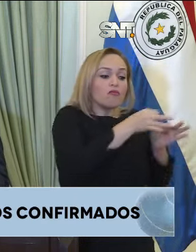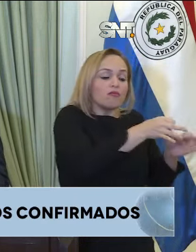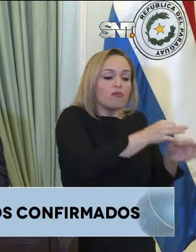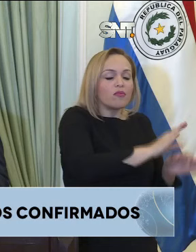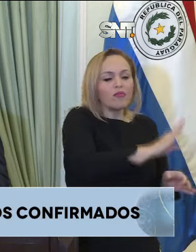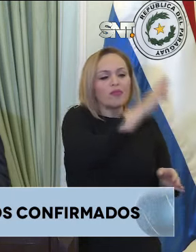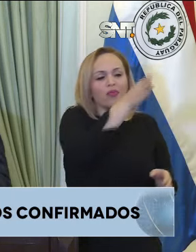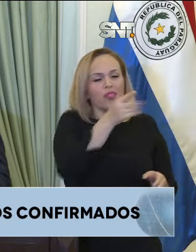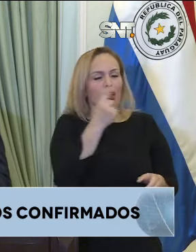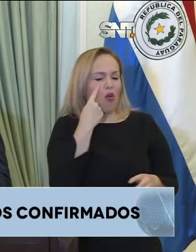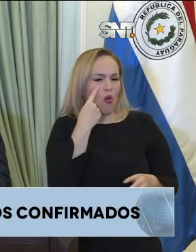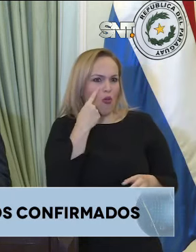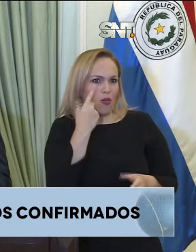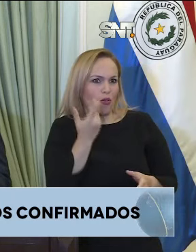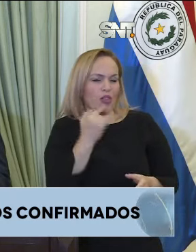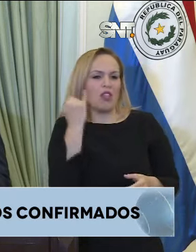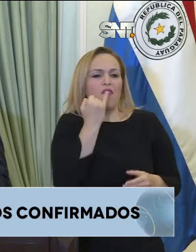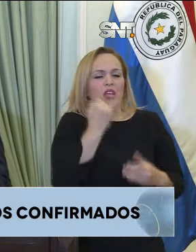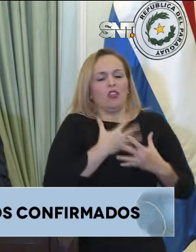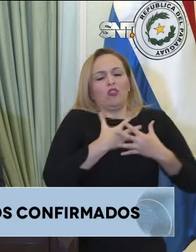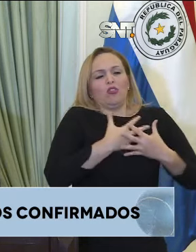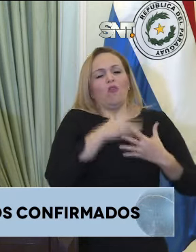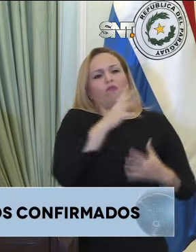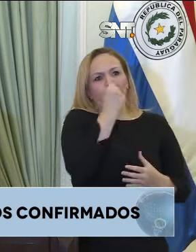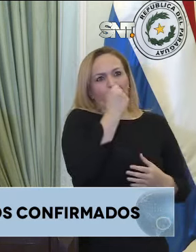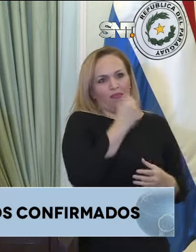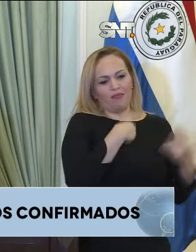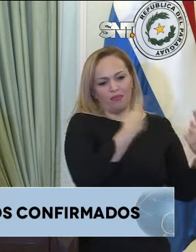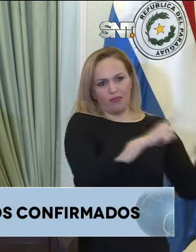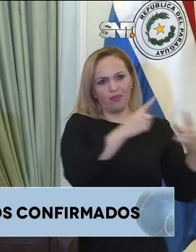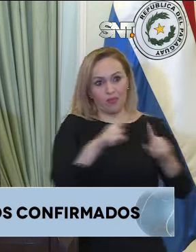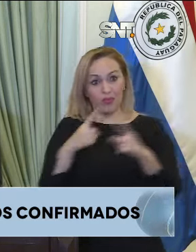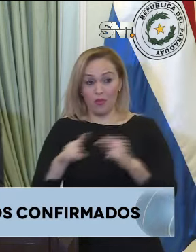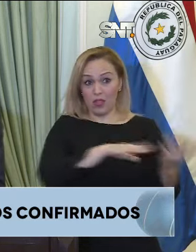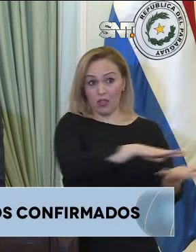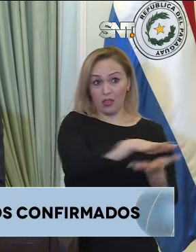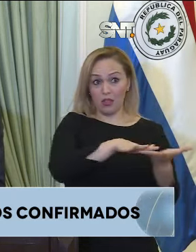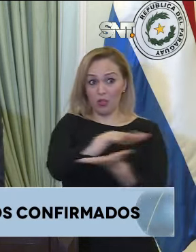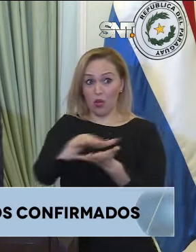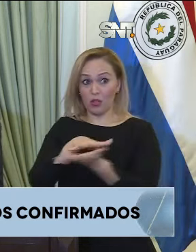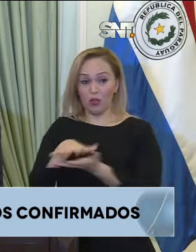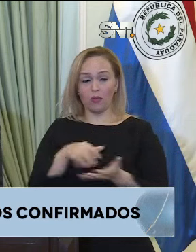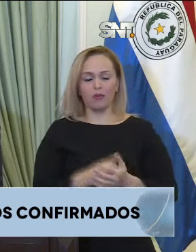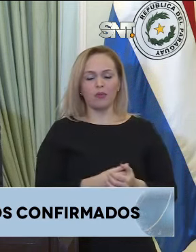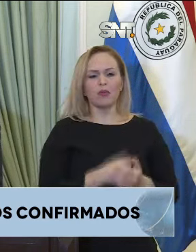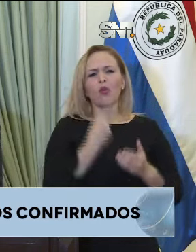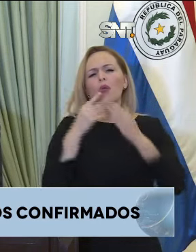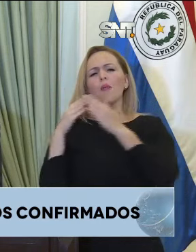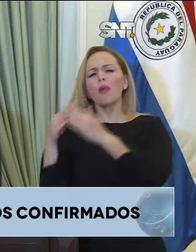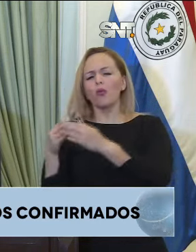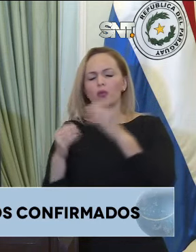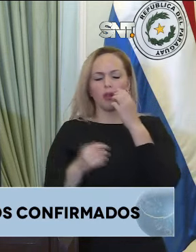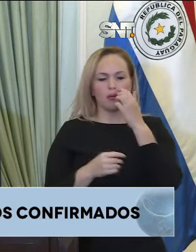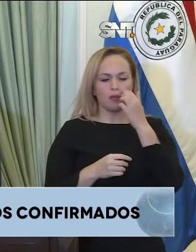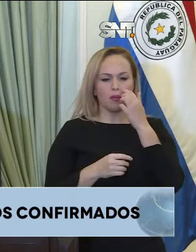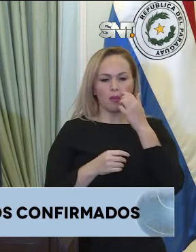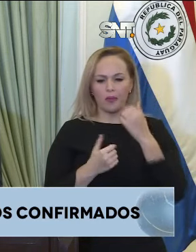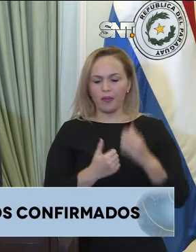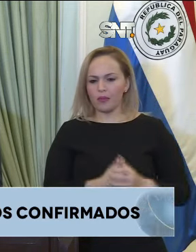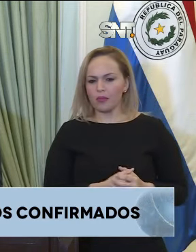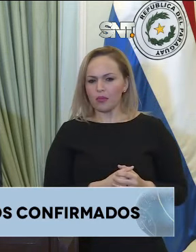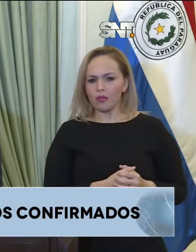centinela, como le llamamos nosotros, por una infección respiratoria. La pregunta para el ministro Mazolini nuevamente. Ustedes señalaban que, bueno,